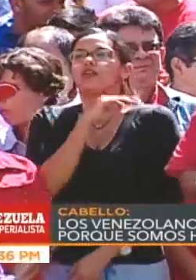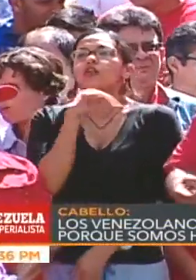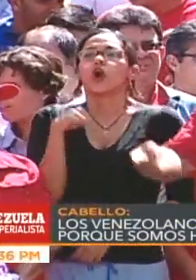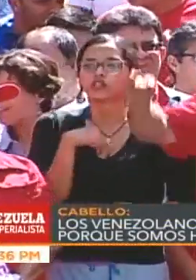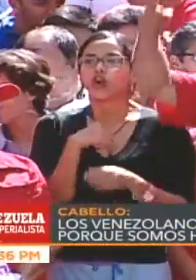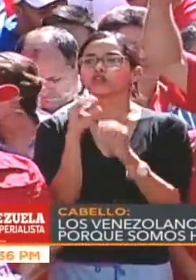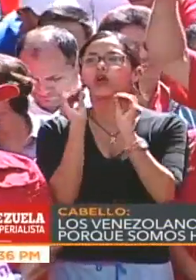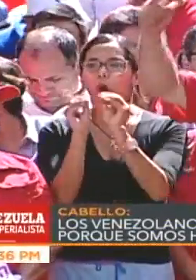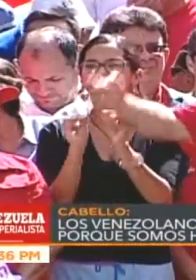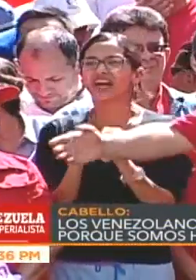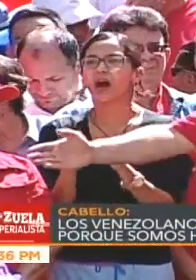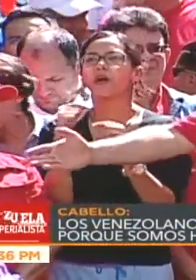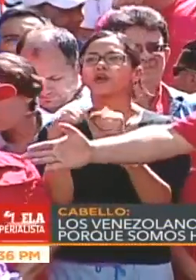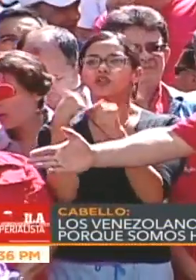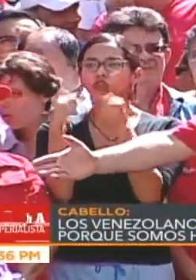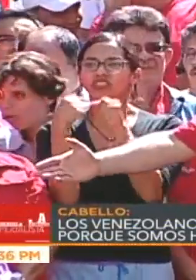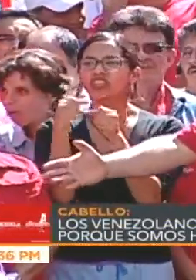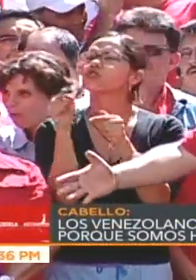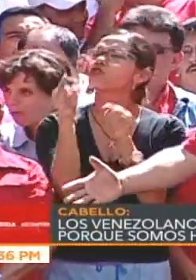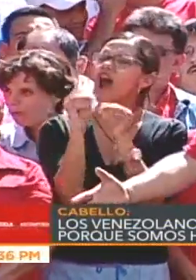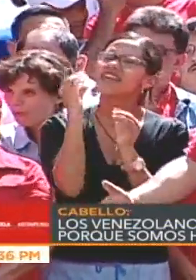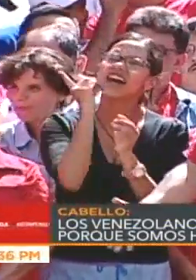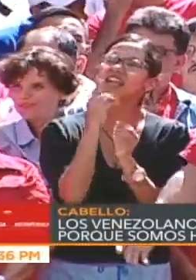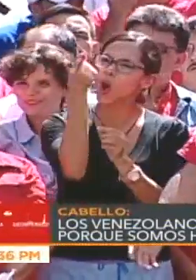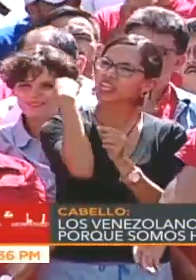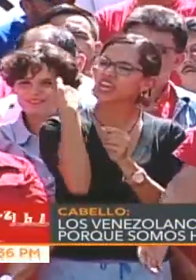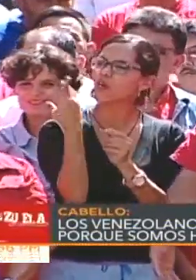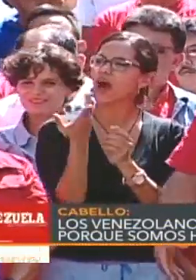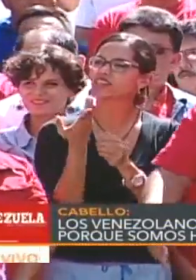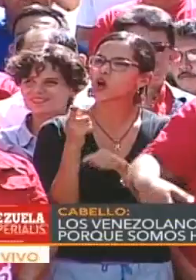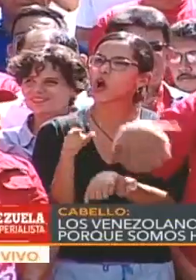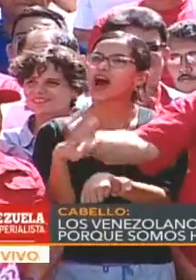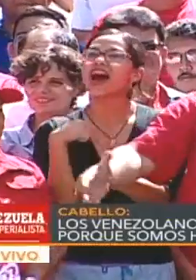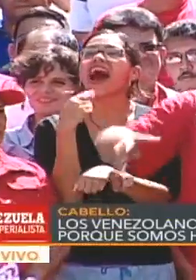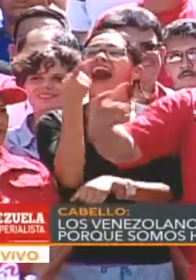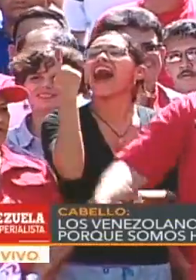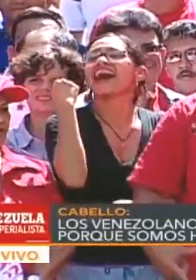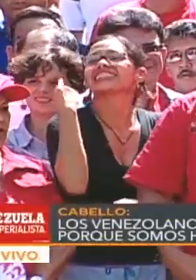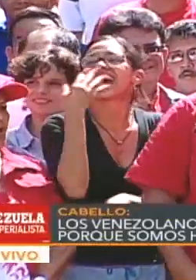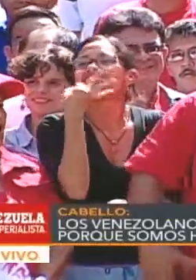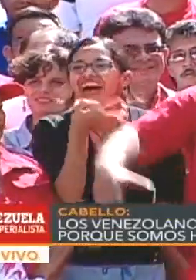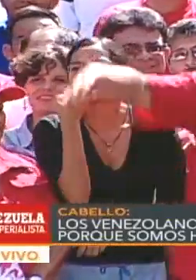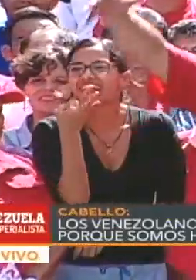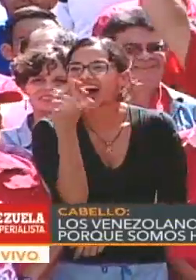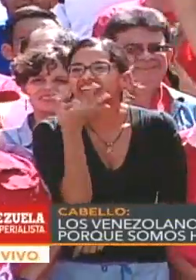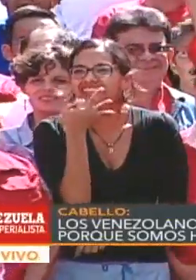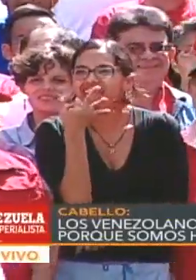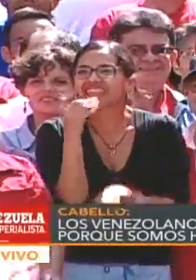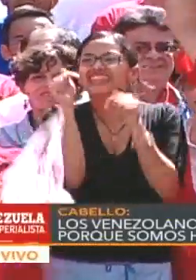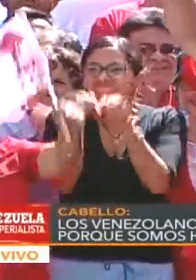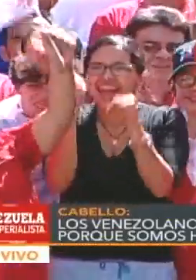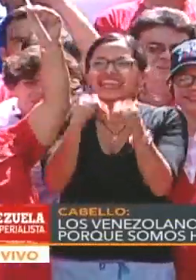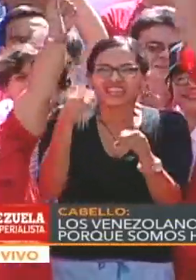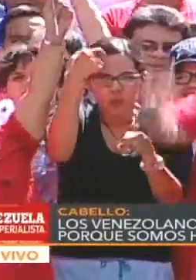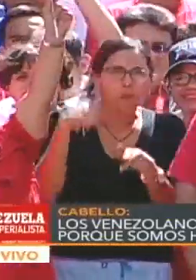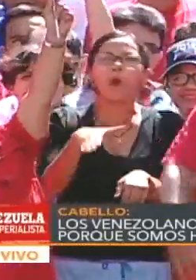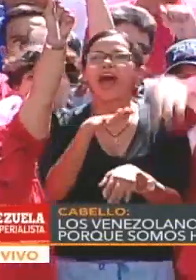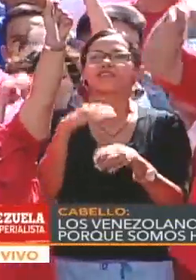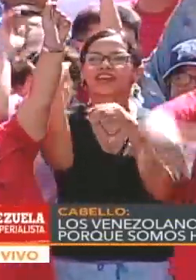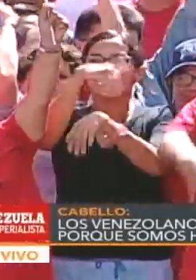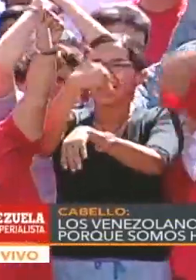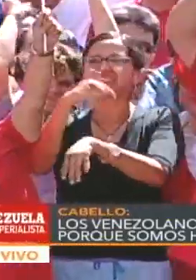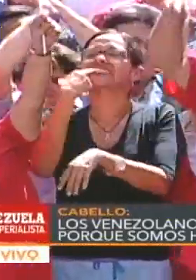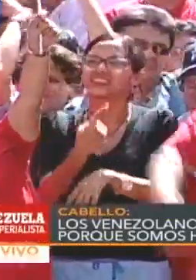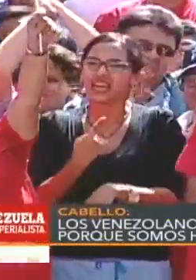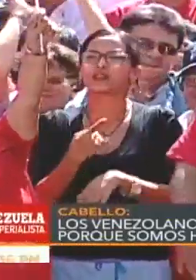Nosotros convocamos de un día para otro. ¿Cuándo convocaste tú, Darío, ayer? Ayer en la tarde. Y aquí está un pueblo en la